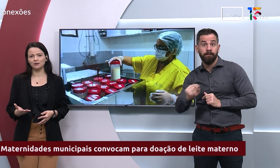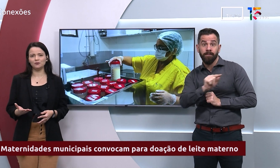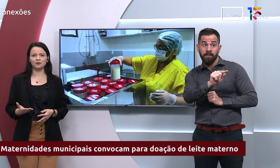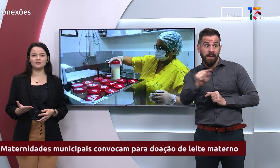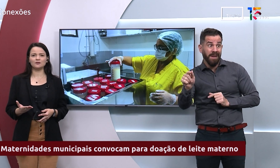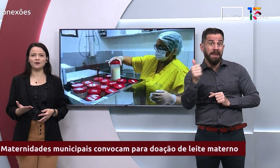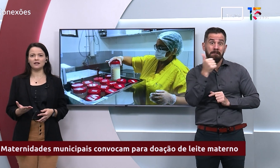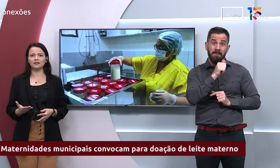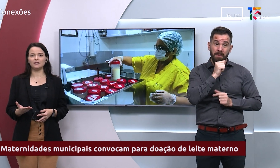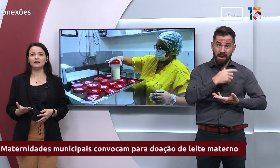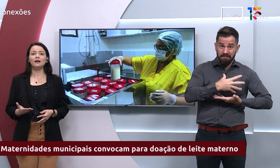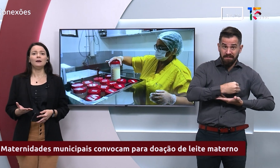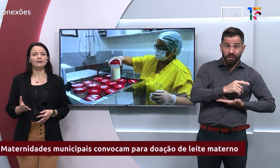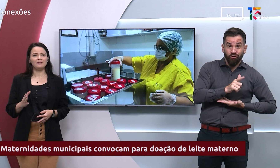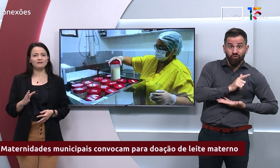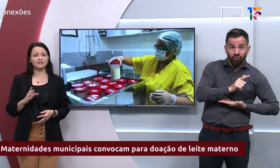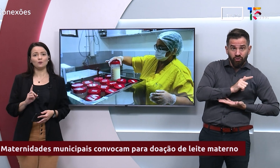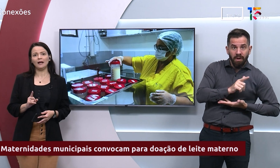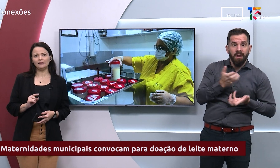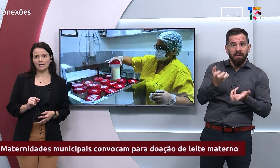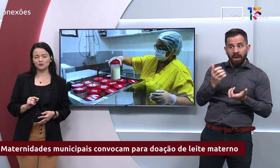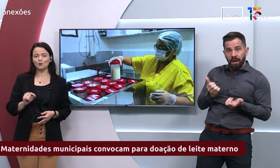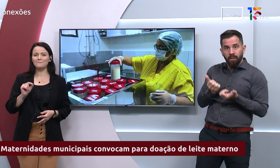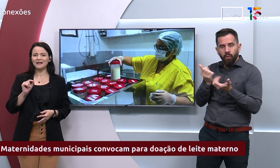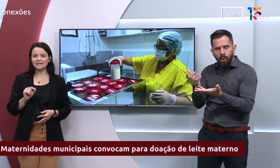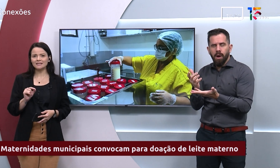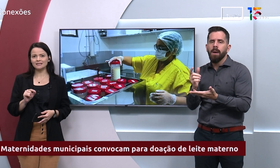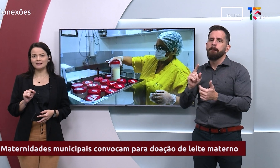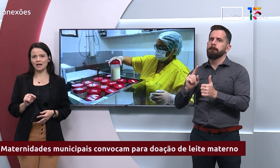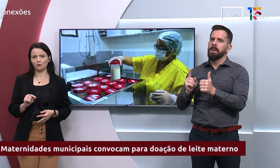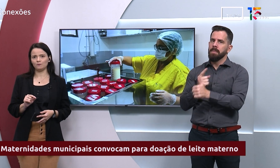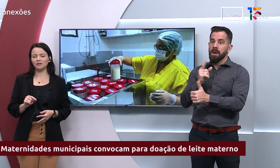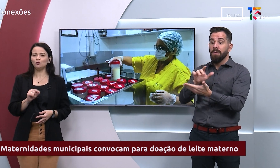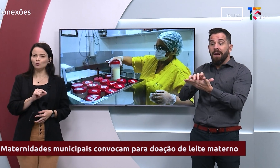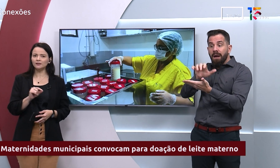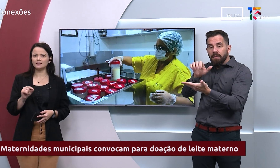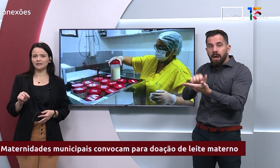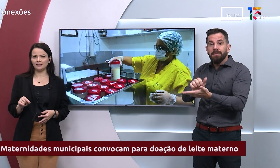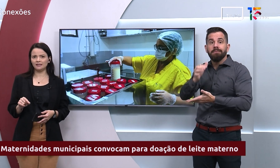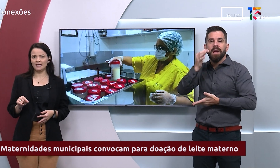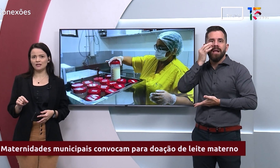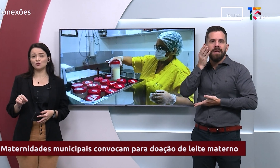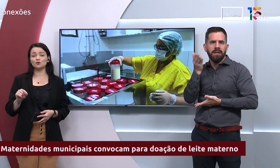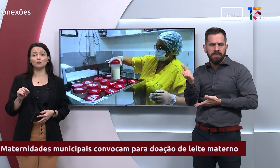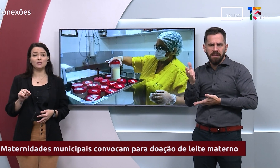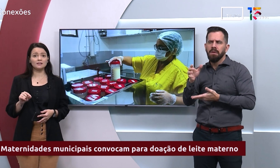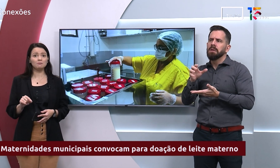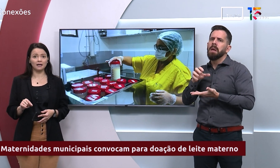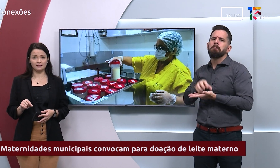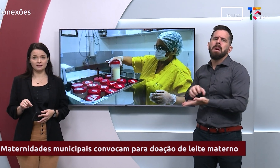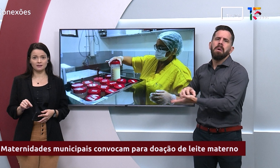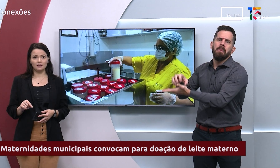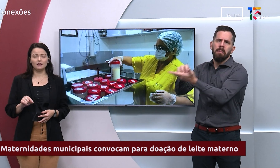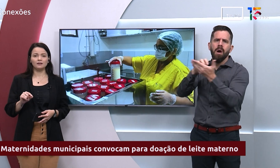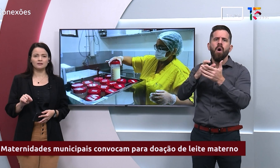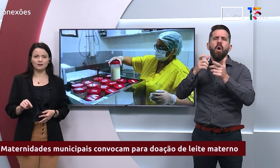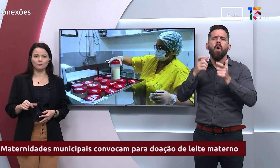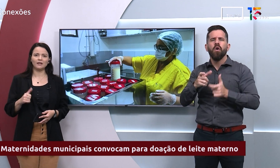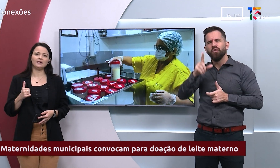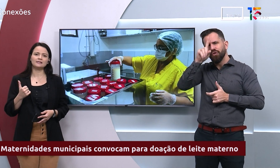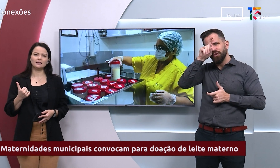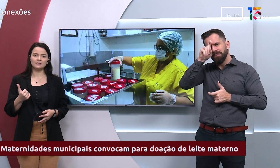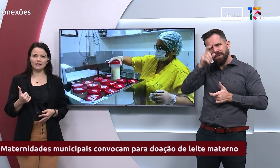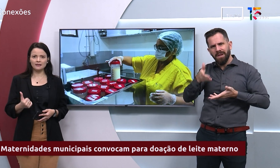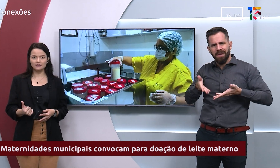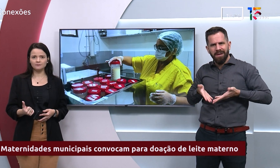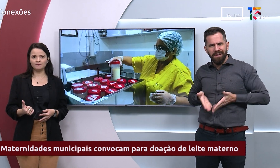tornar doadoras em Goiânia devem fazer um cadastro presencial em uma das maternidades municipais, que são